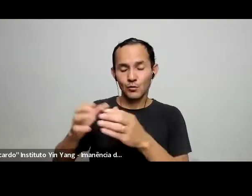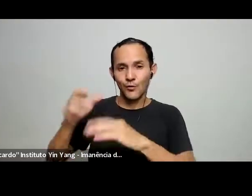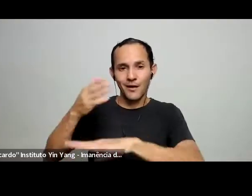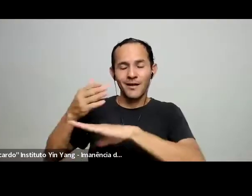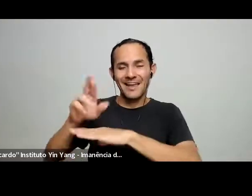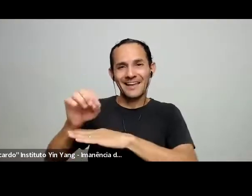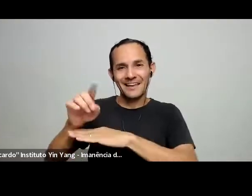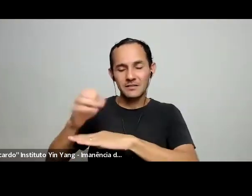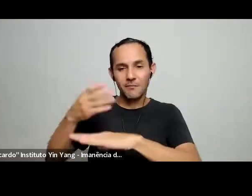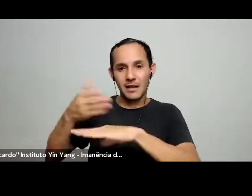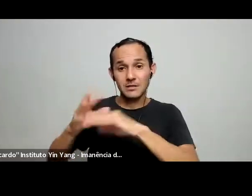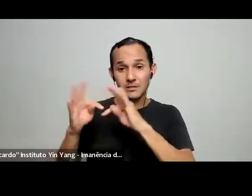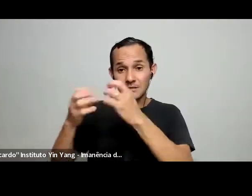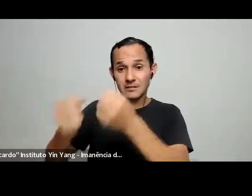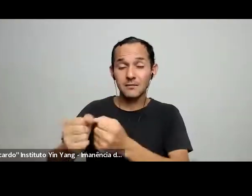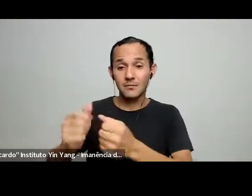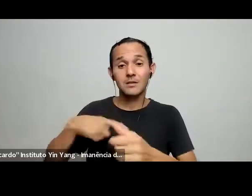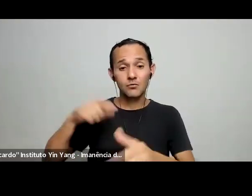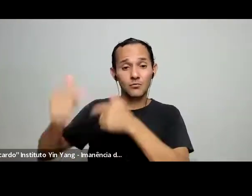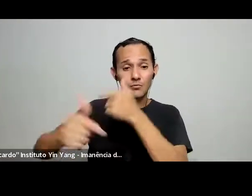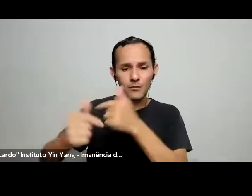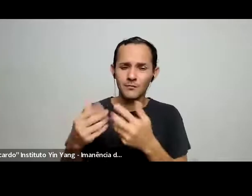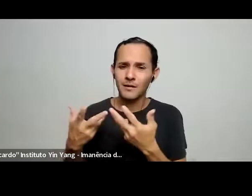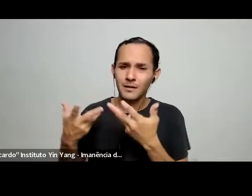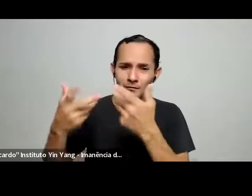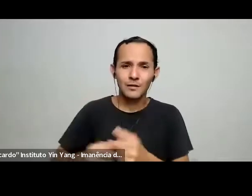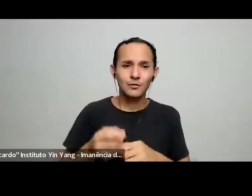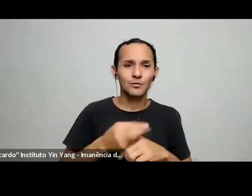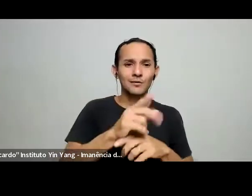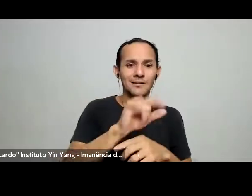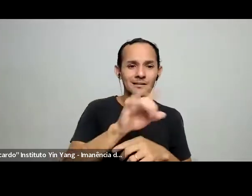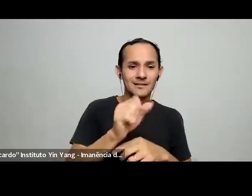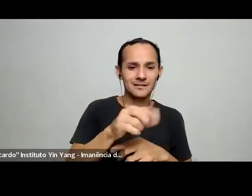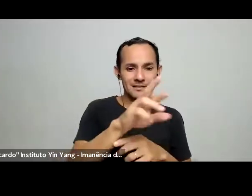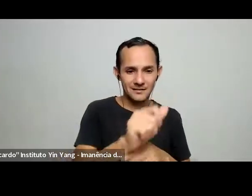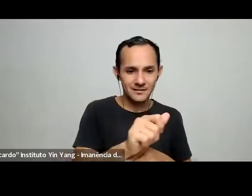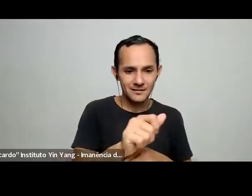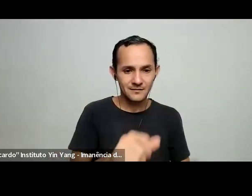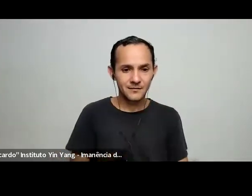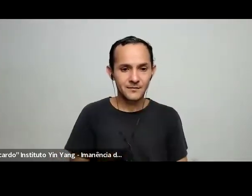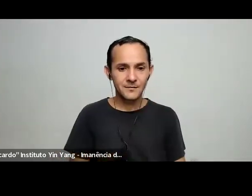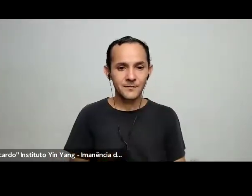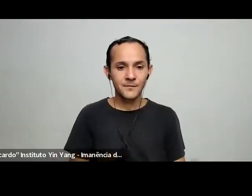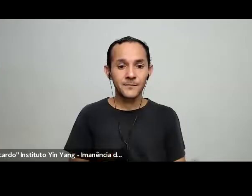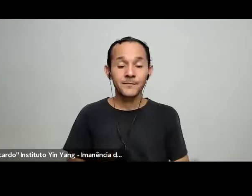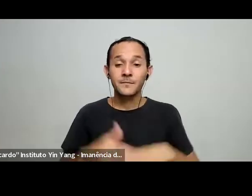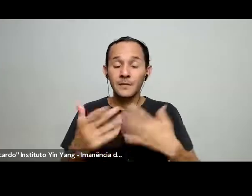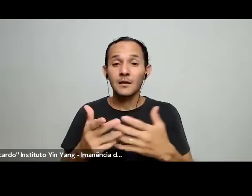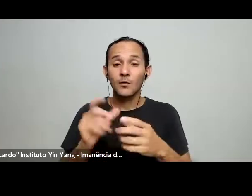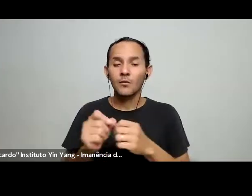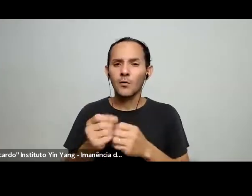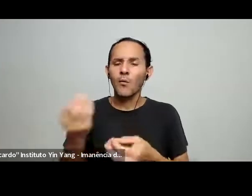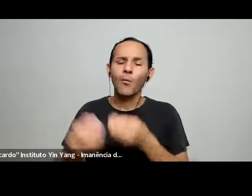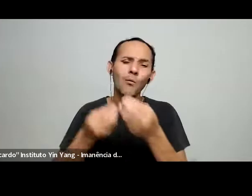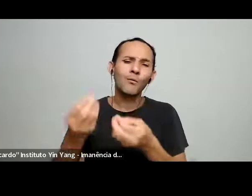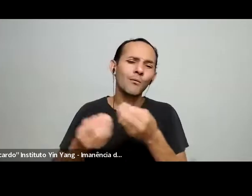Sistêmicas. Também um trabalho maravilhoso da doutora Lisandra Sericato. E o formato que